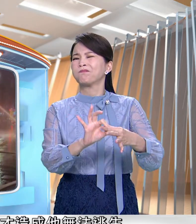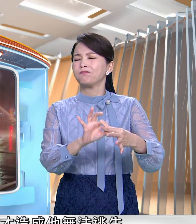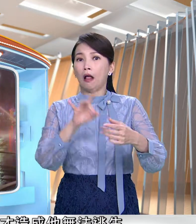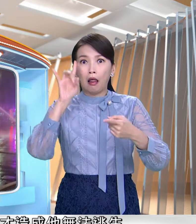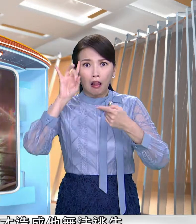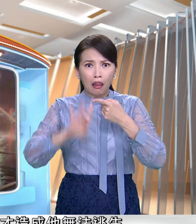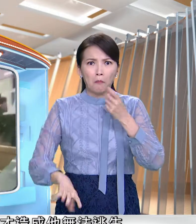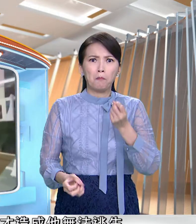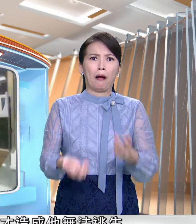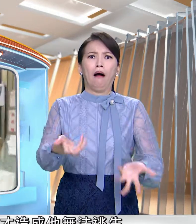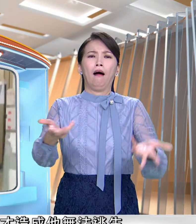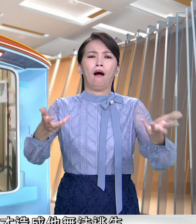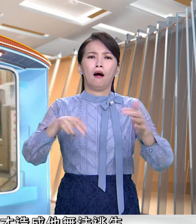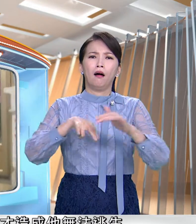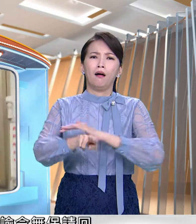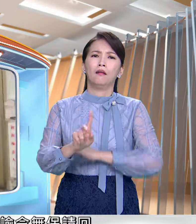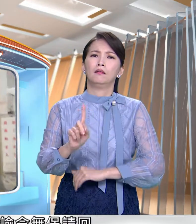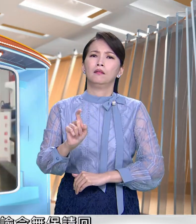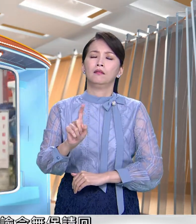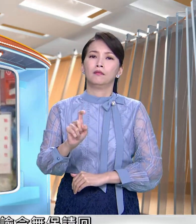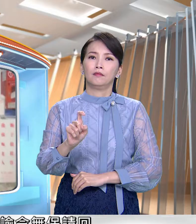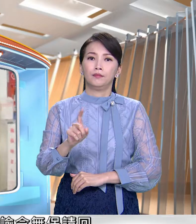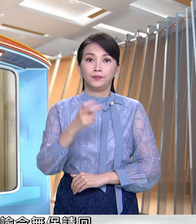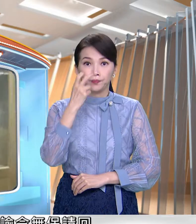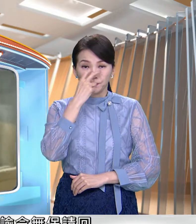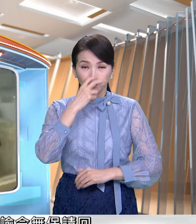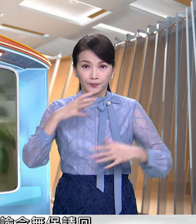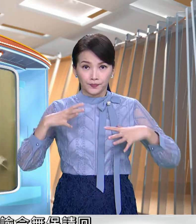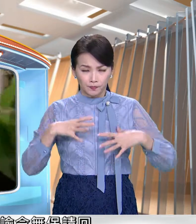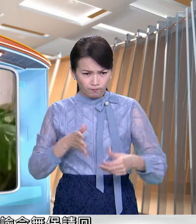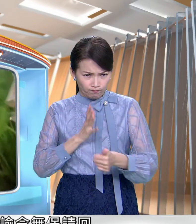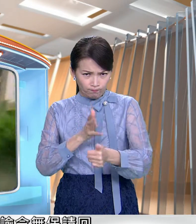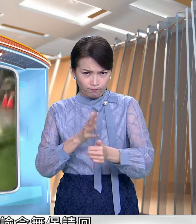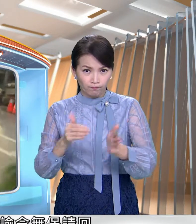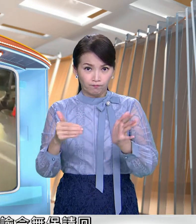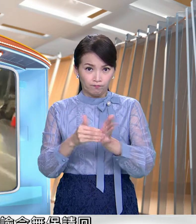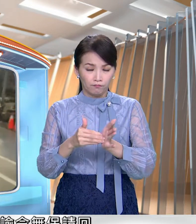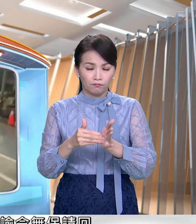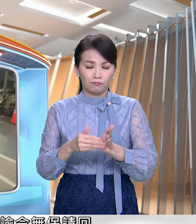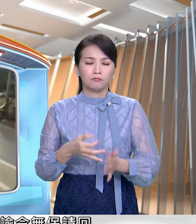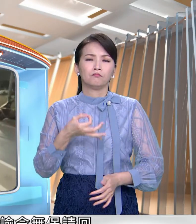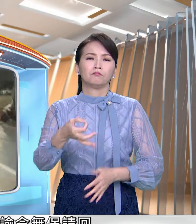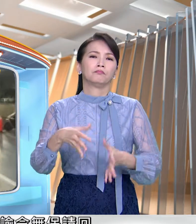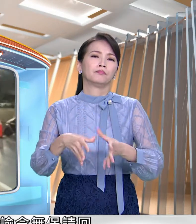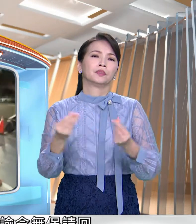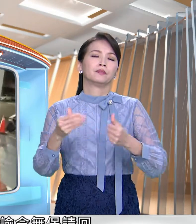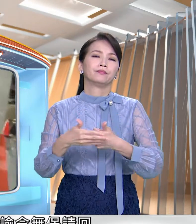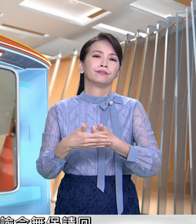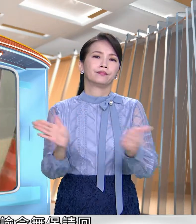法逃生。而检察官在侦讯后谕令吴宝请回。